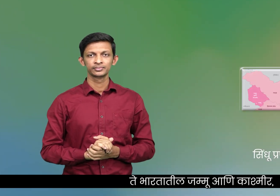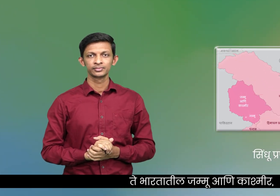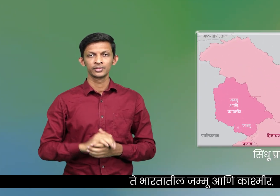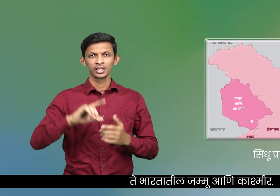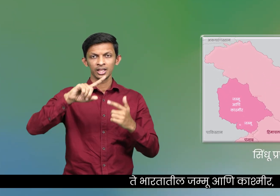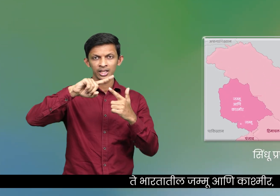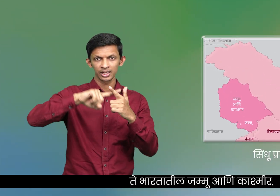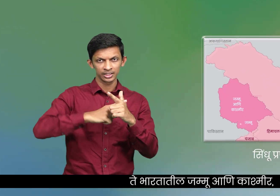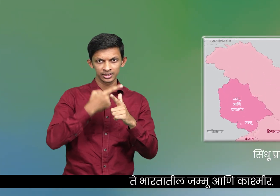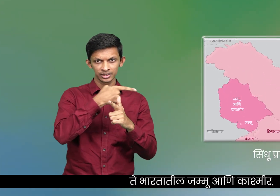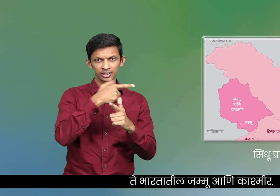हे भारतातील जम्मू आणि काश्मीर,